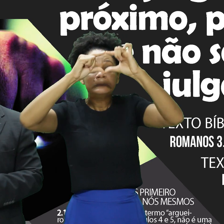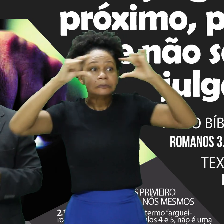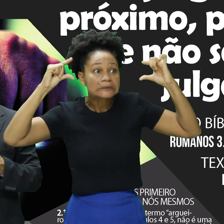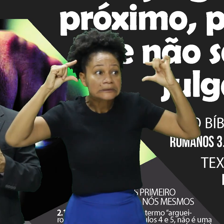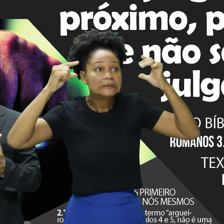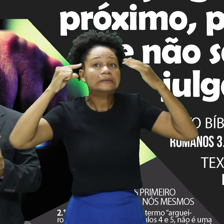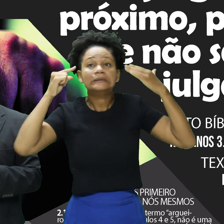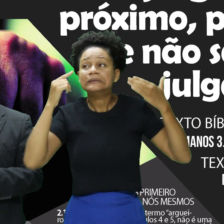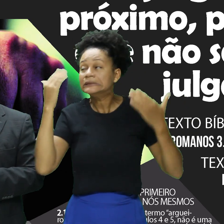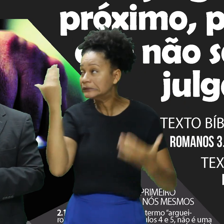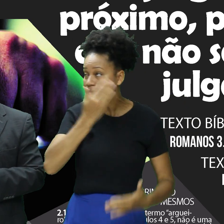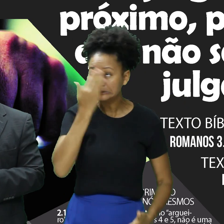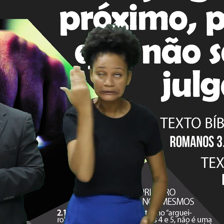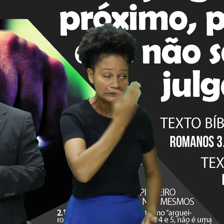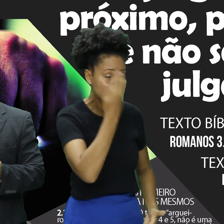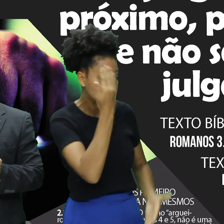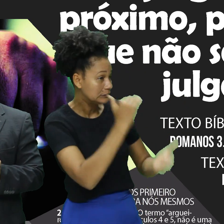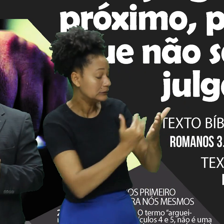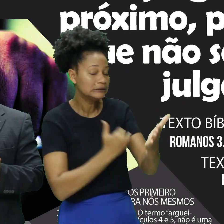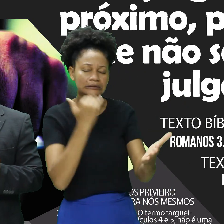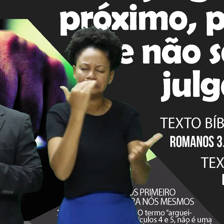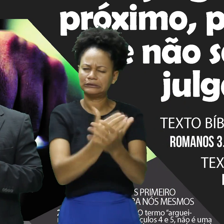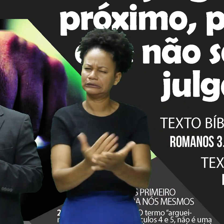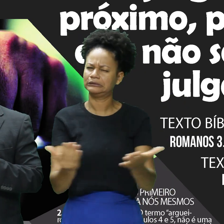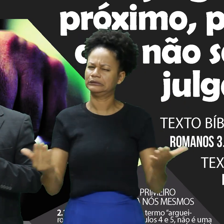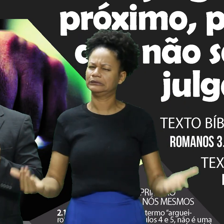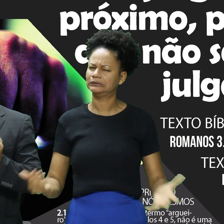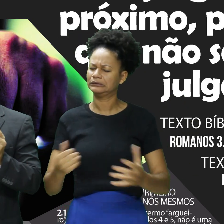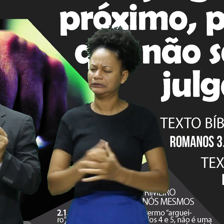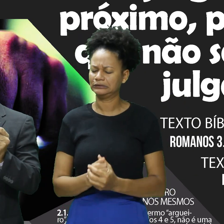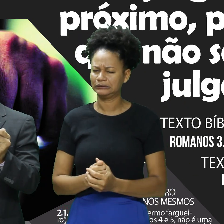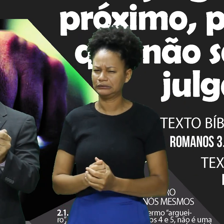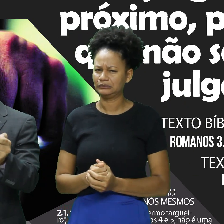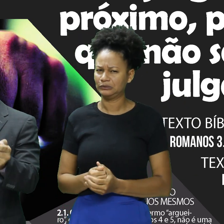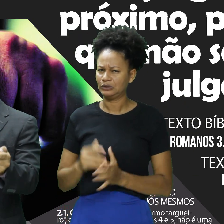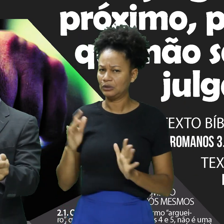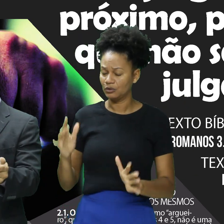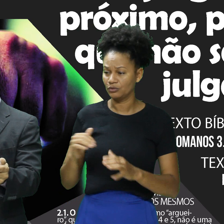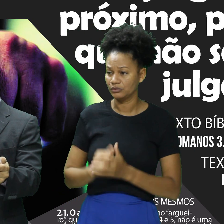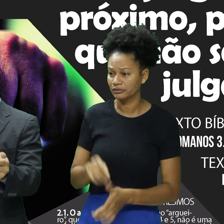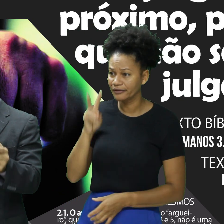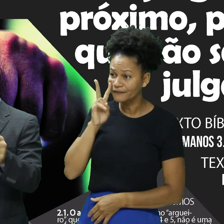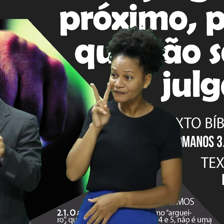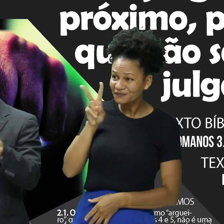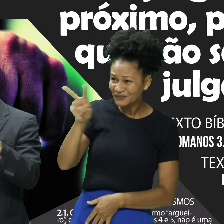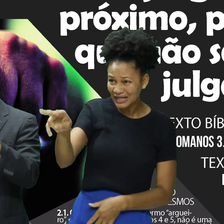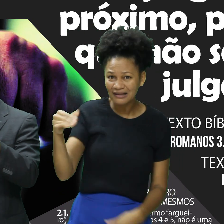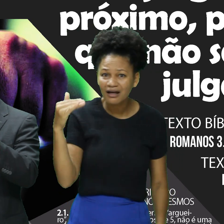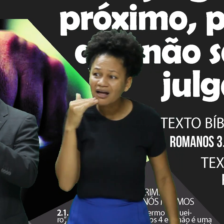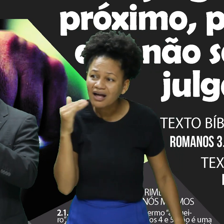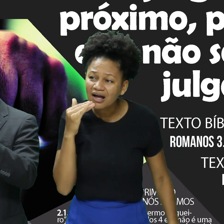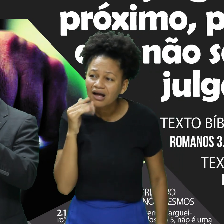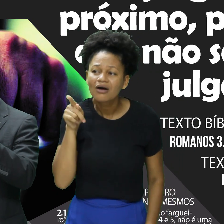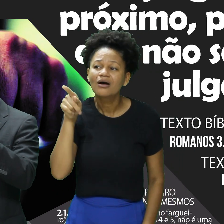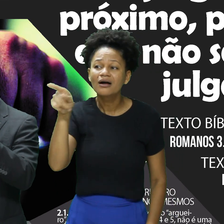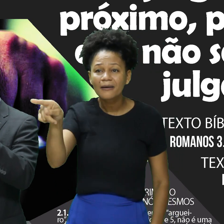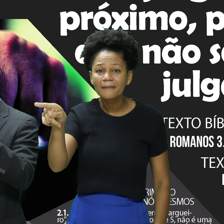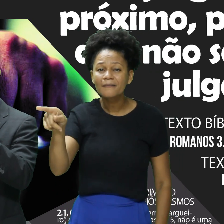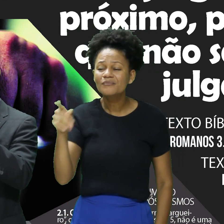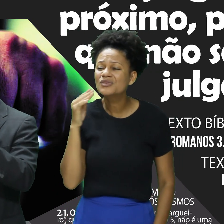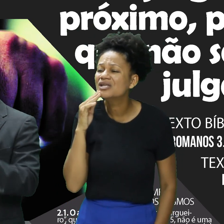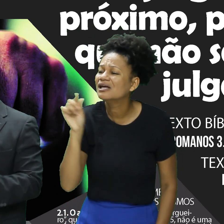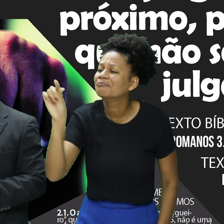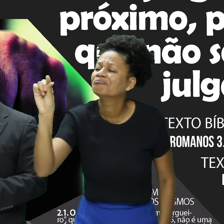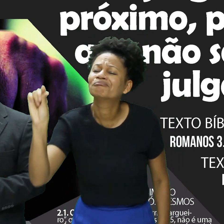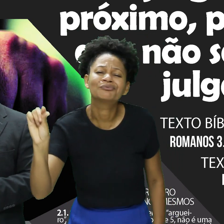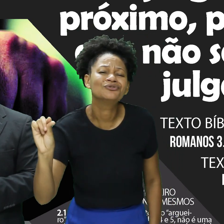né? Incomoda muito mais. Então, quando a gente olha o defeito do próximo, nós estamos olhando o cisquinho